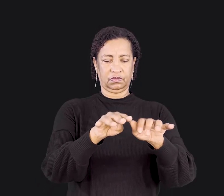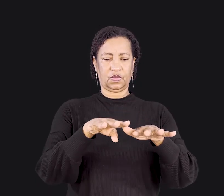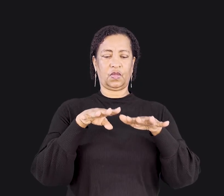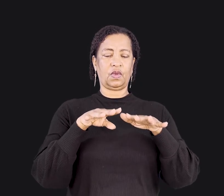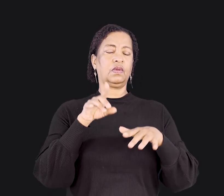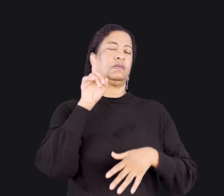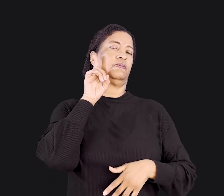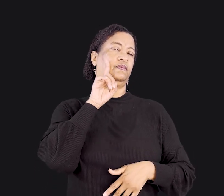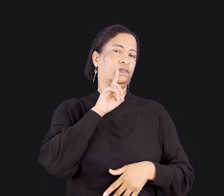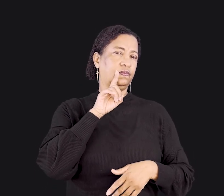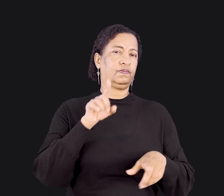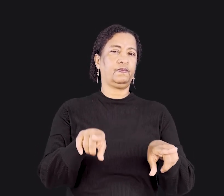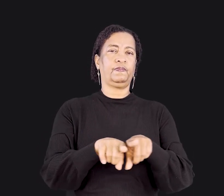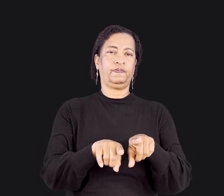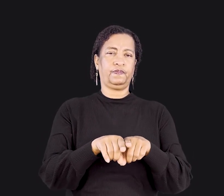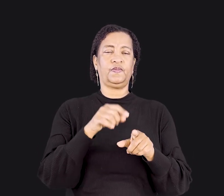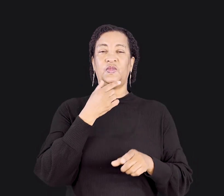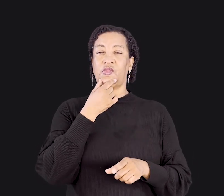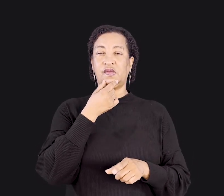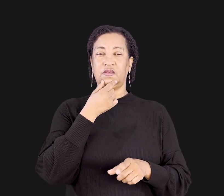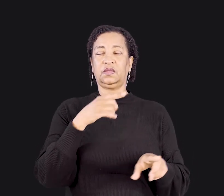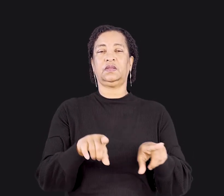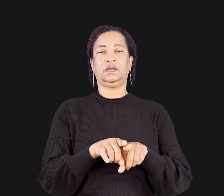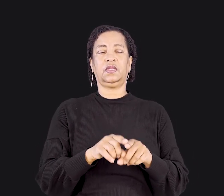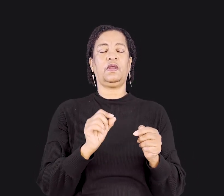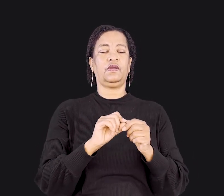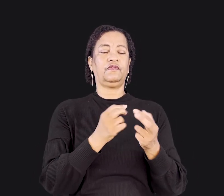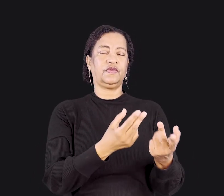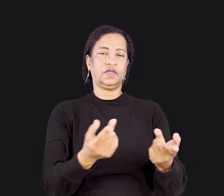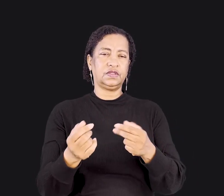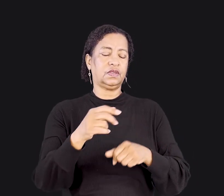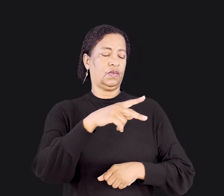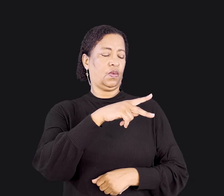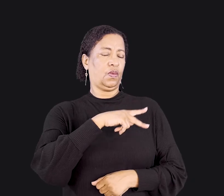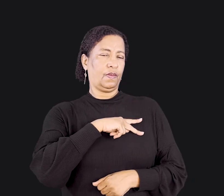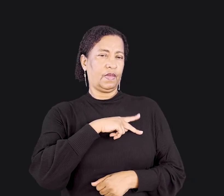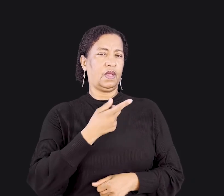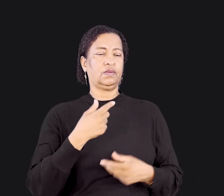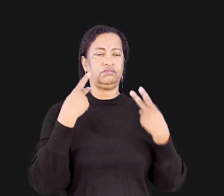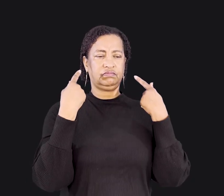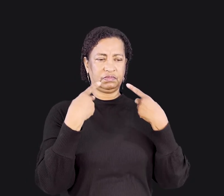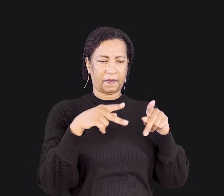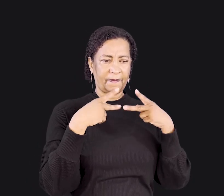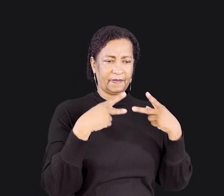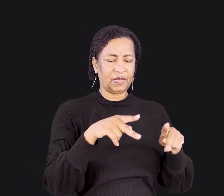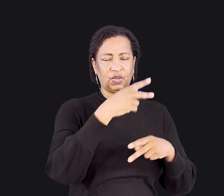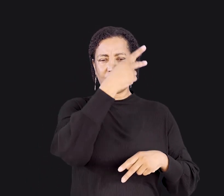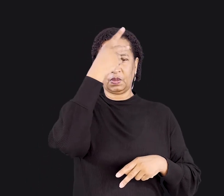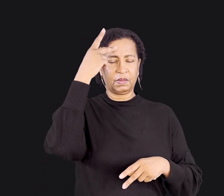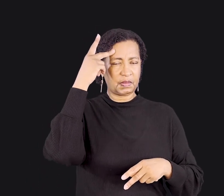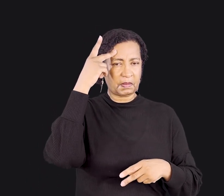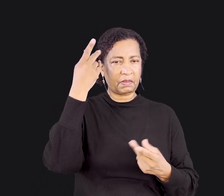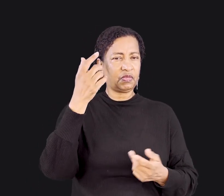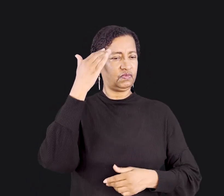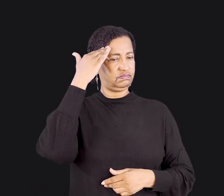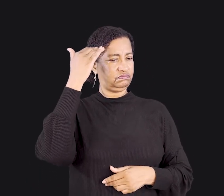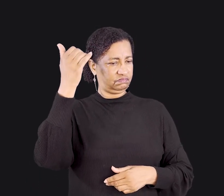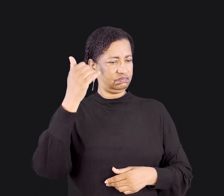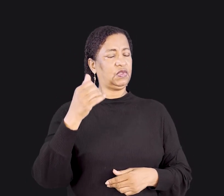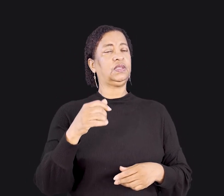auditórios da Inglaterra. Deus fez a mesma coisa com o rabino Paulo, que pregou para os gentios, e com Pedro, o pescador analfabeto, que pregou